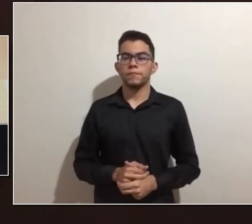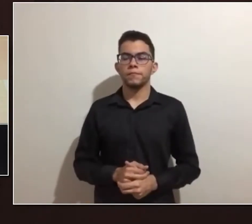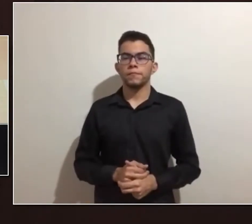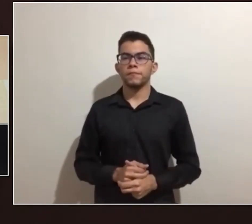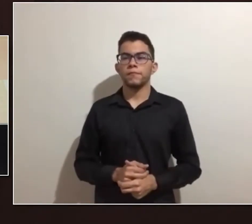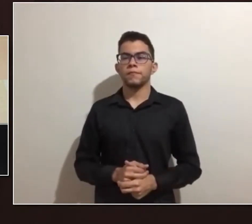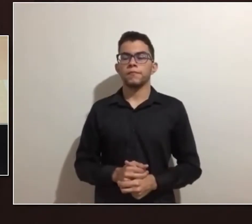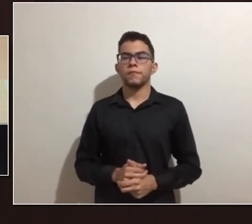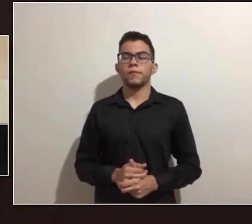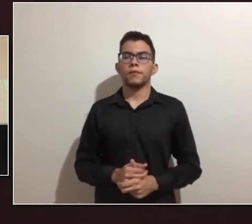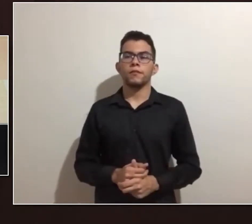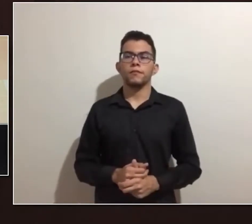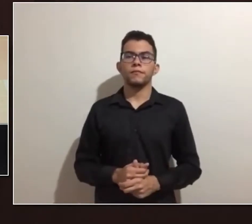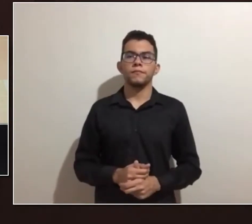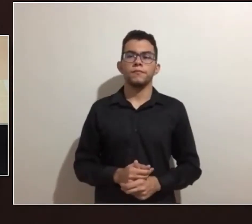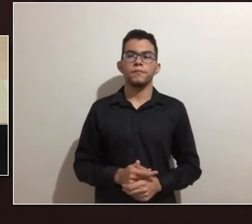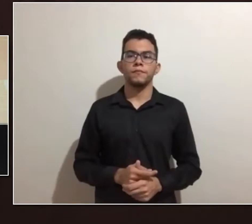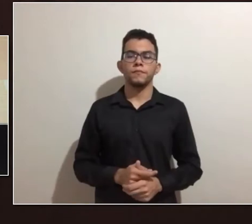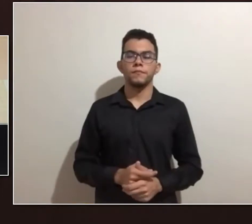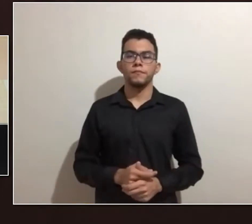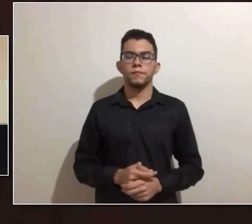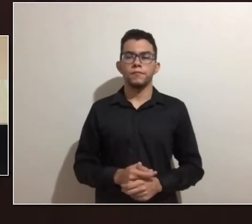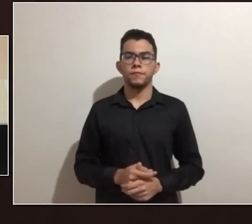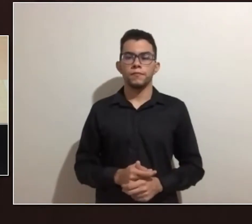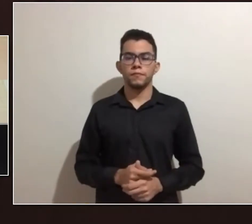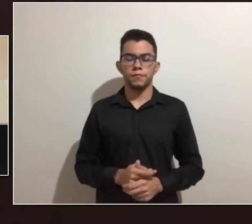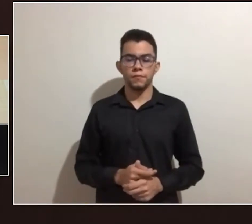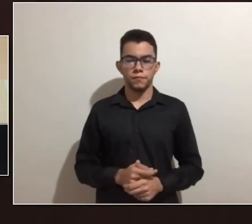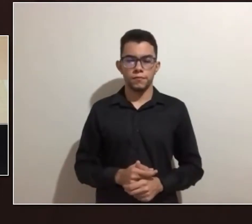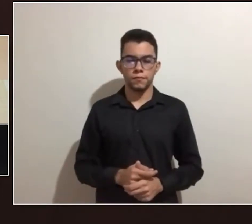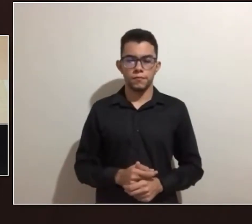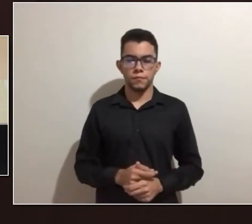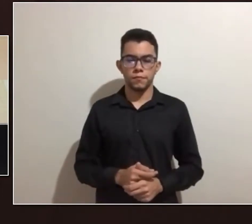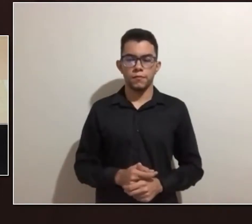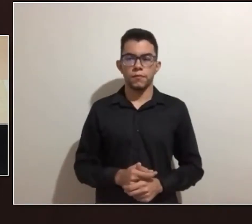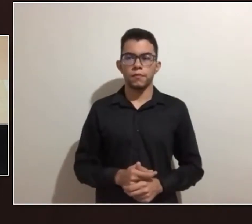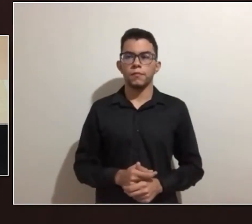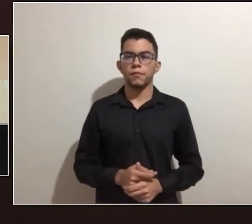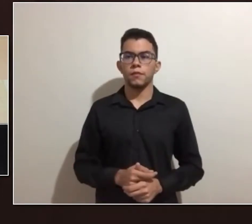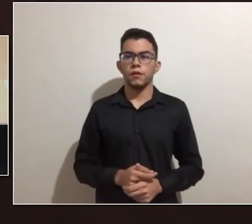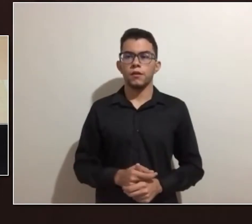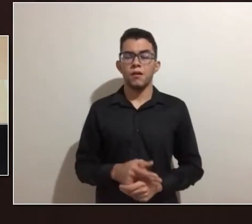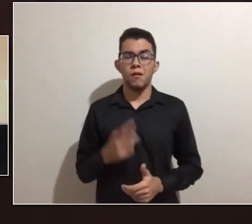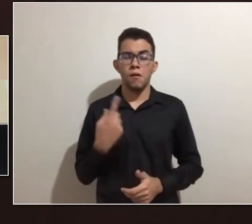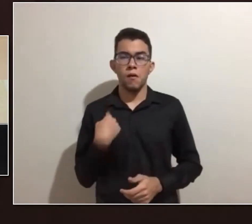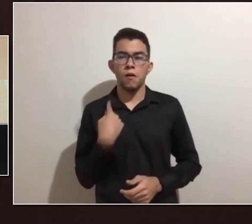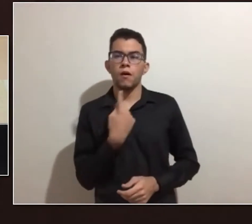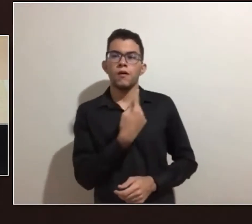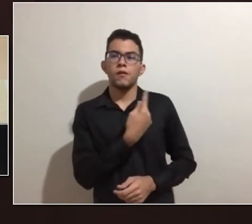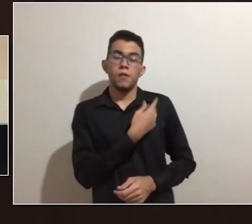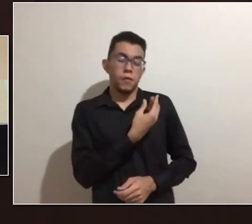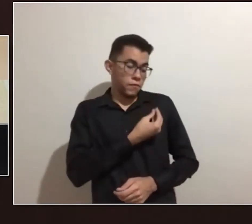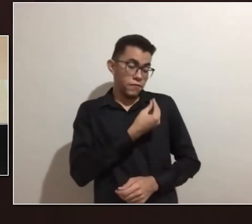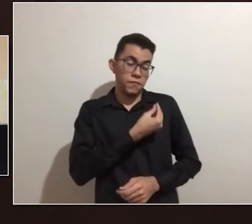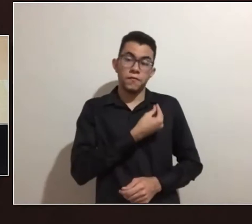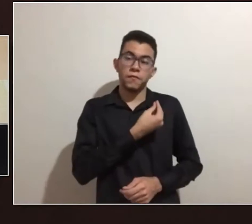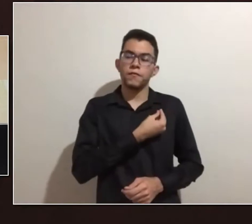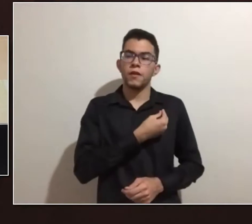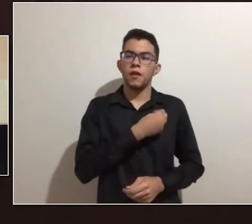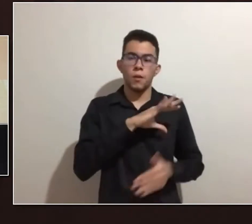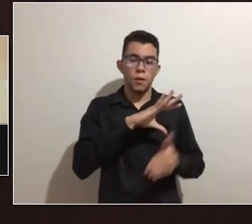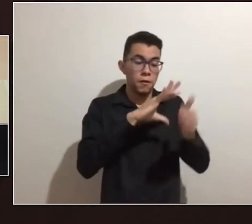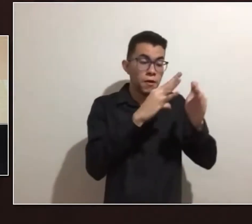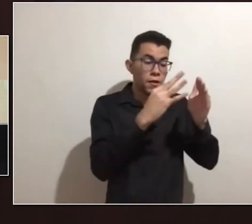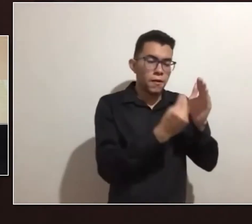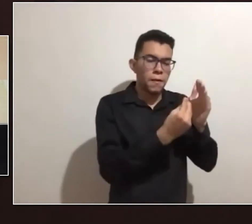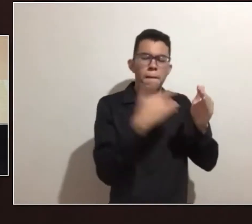a igreja, nós estamos já vivendo os momentos maravilhosos da consolidação da